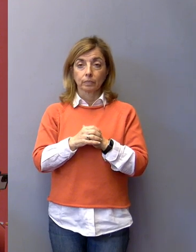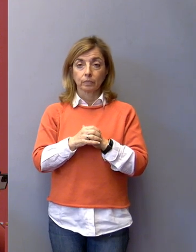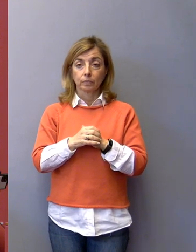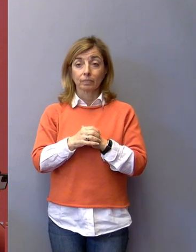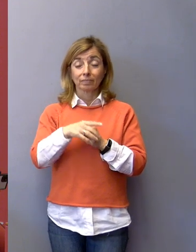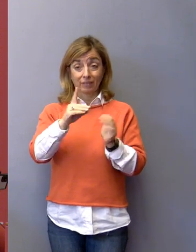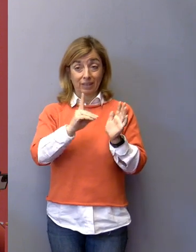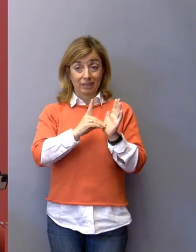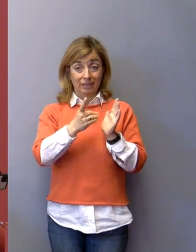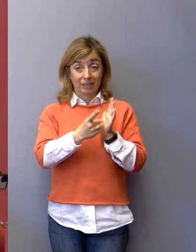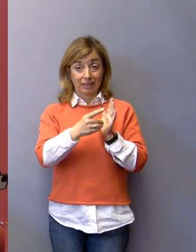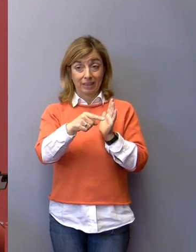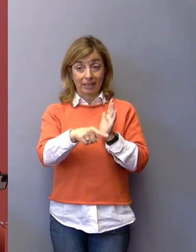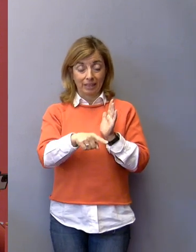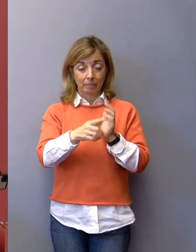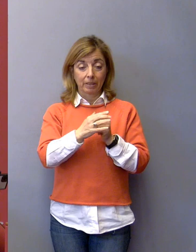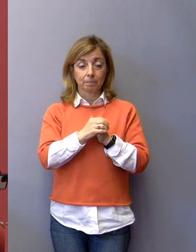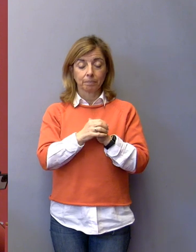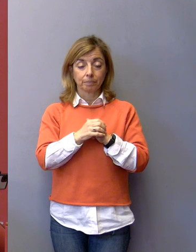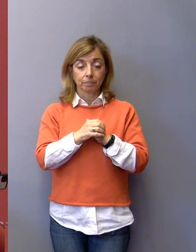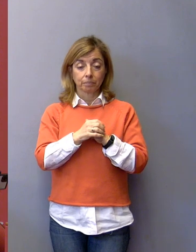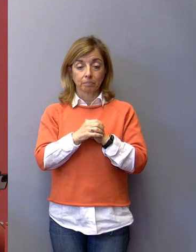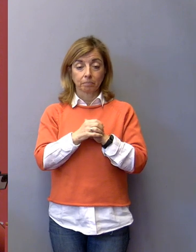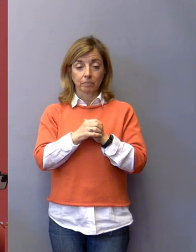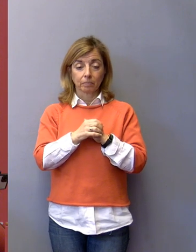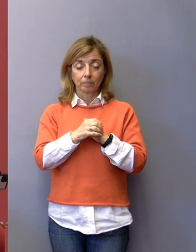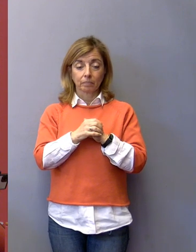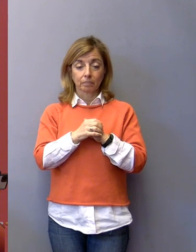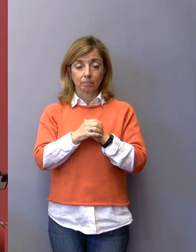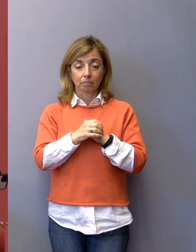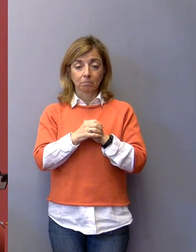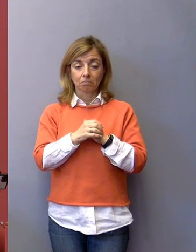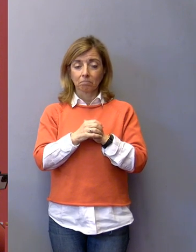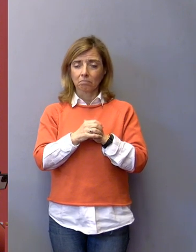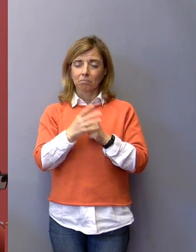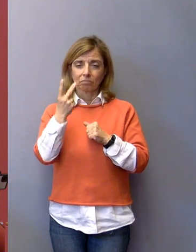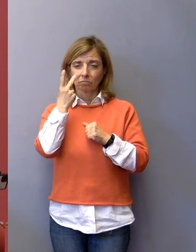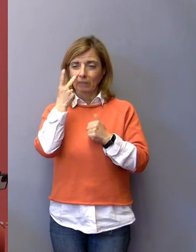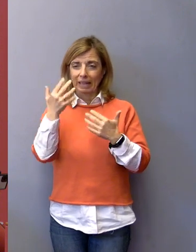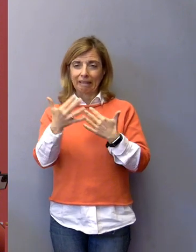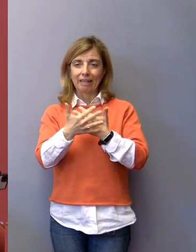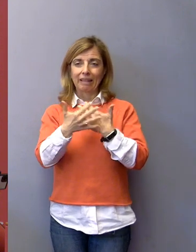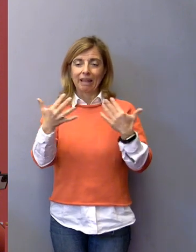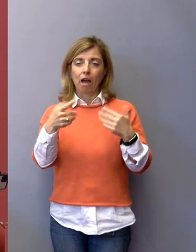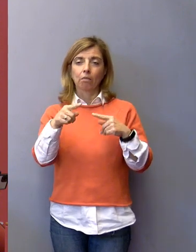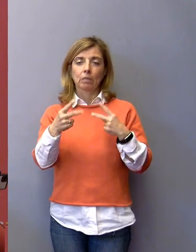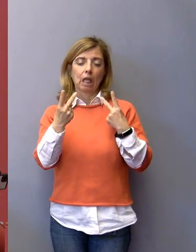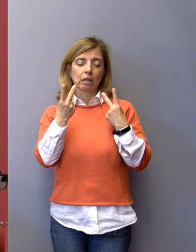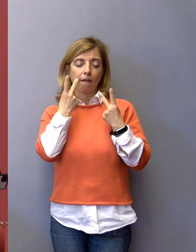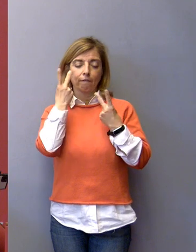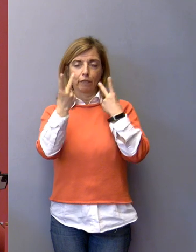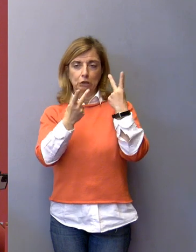questa delibera non esprime Perfettamente al secondo noi questa Vision come piace al sindaco della città